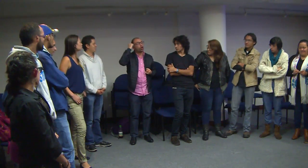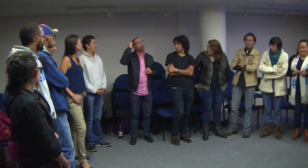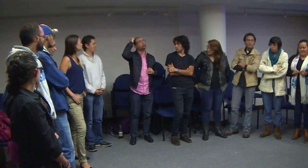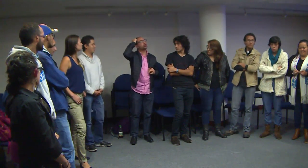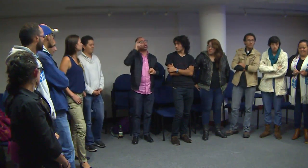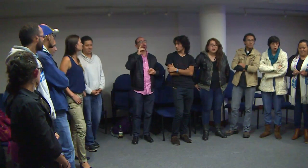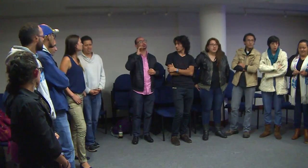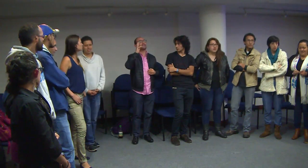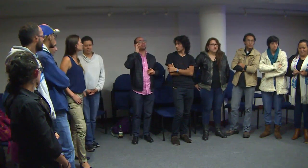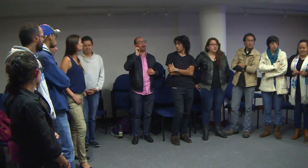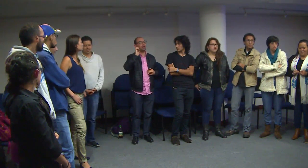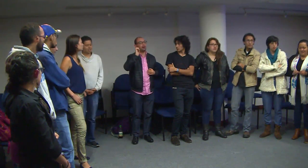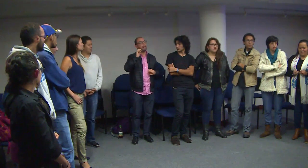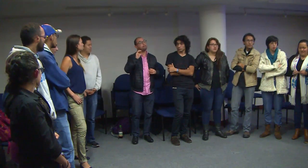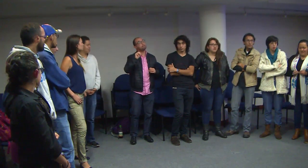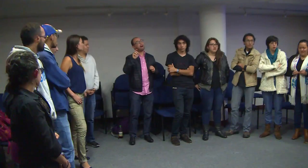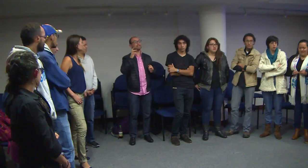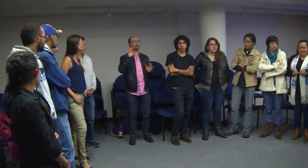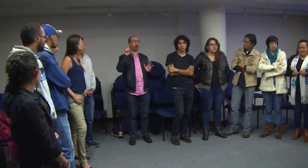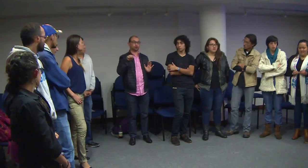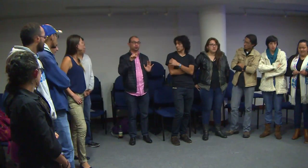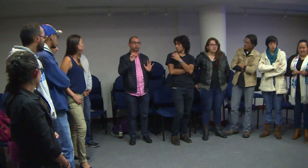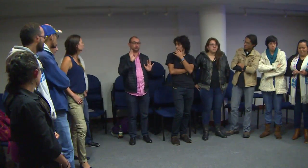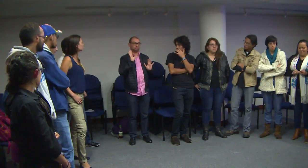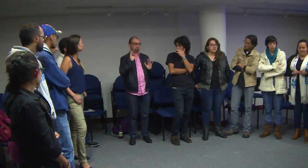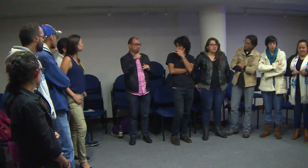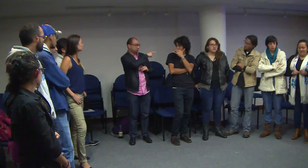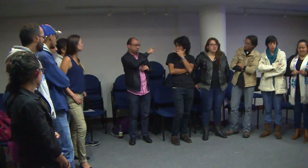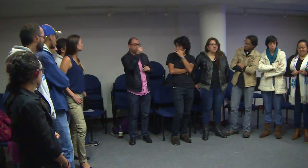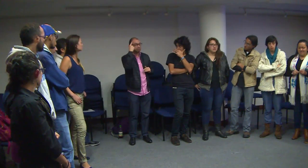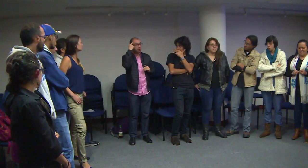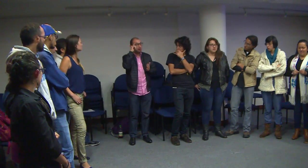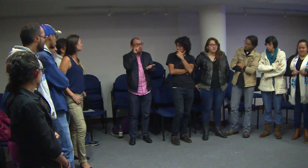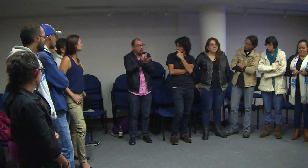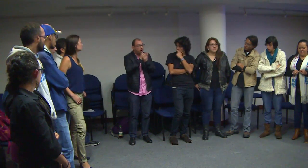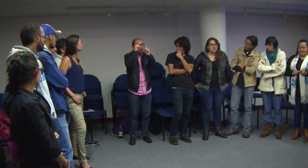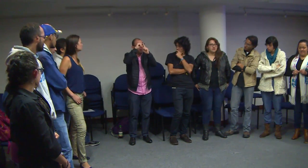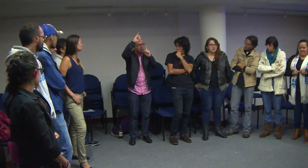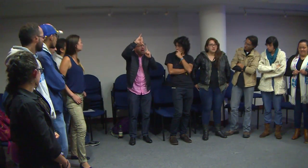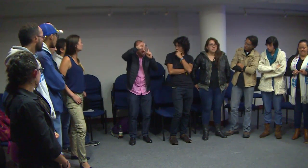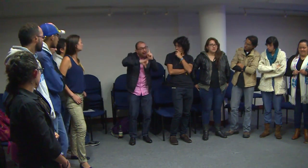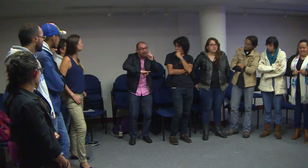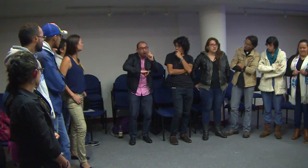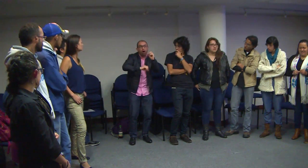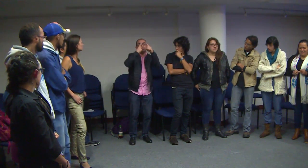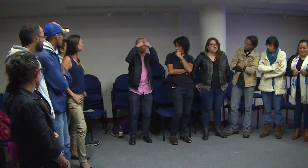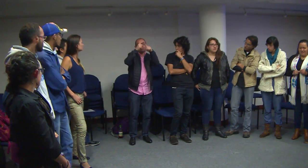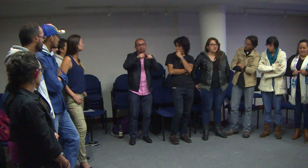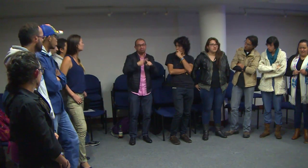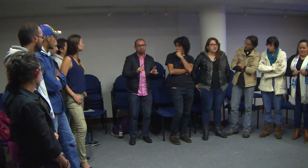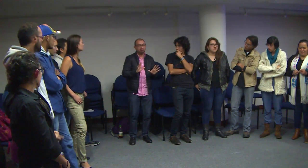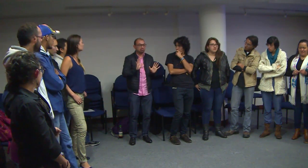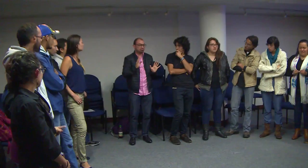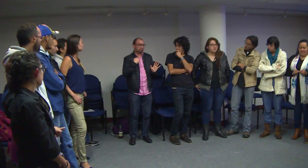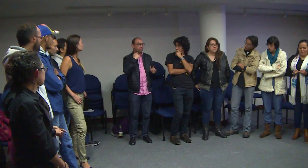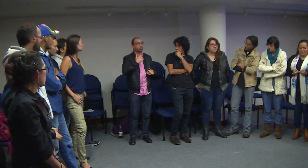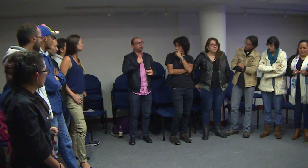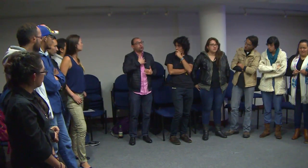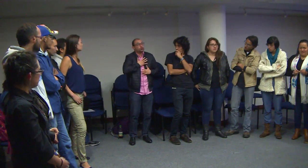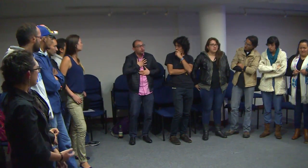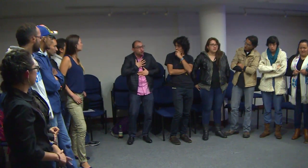La mayoría usa la palabra profesor, otros docente. Y ustedes creerán que es lo mismo